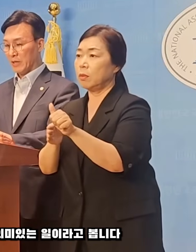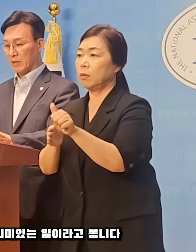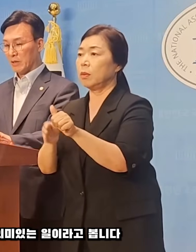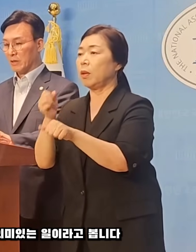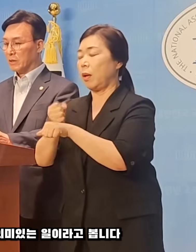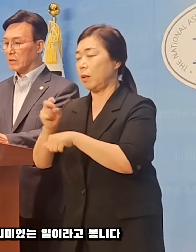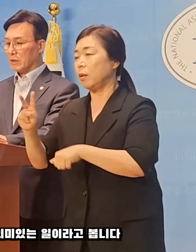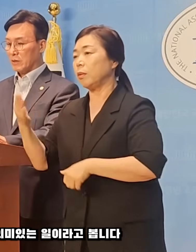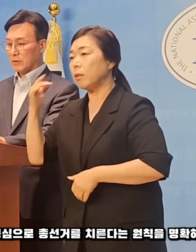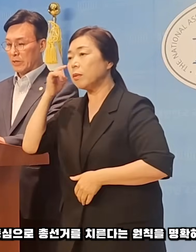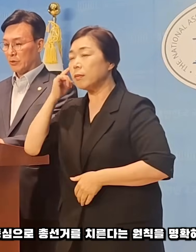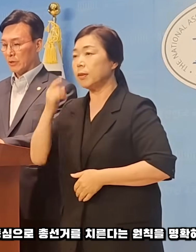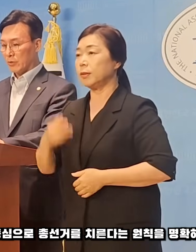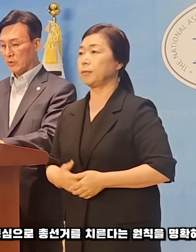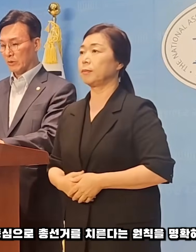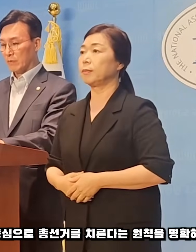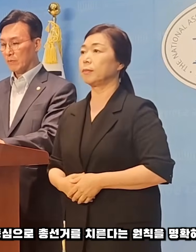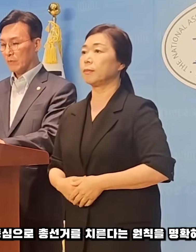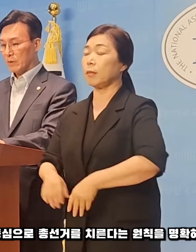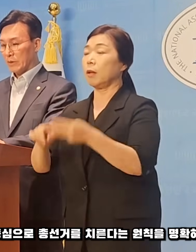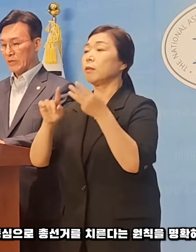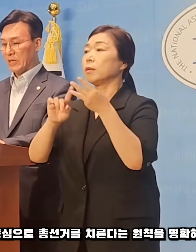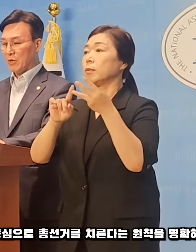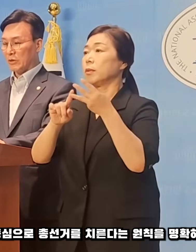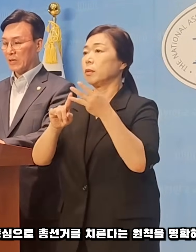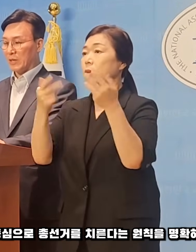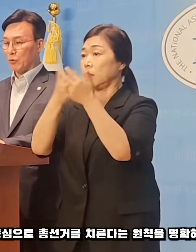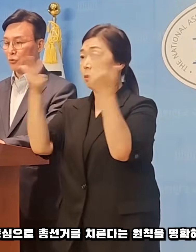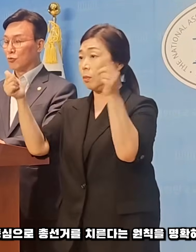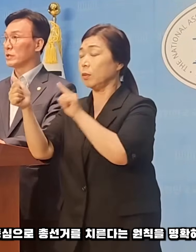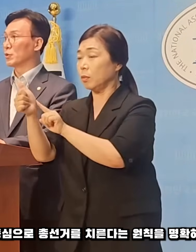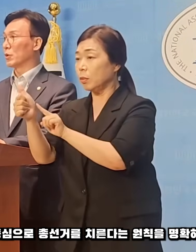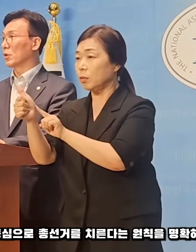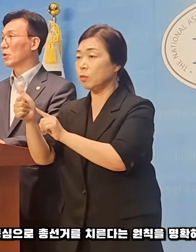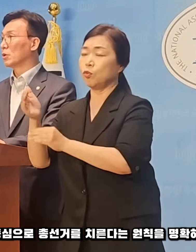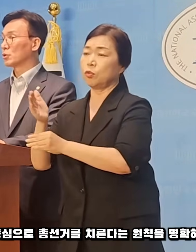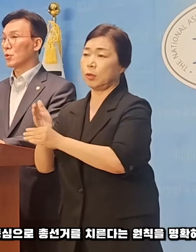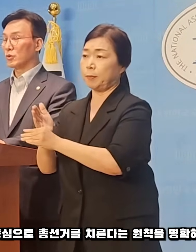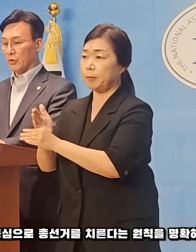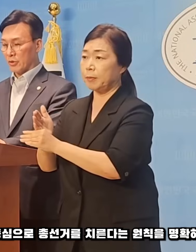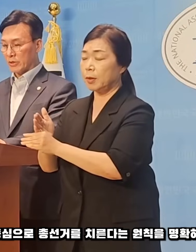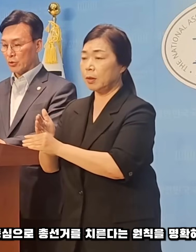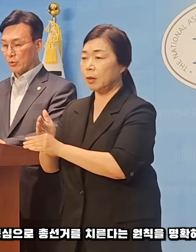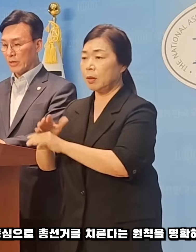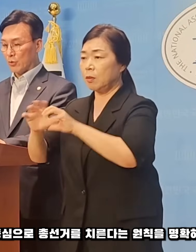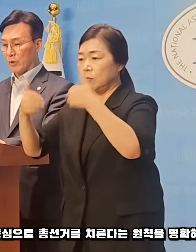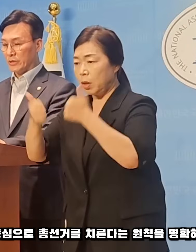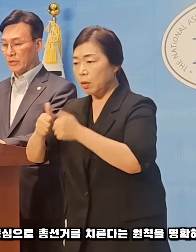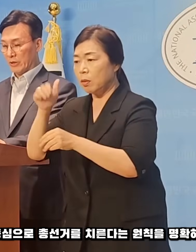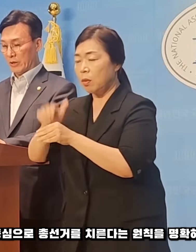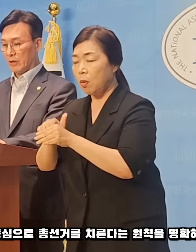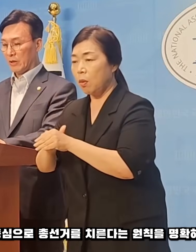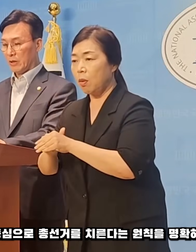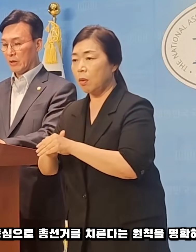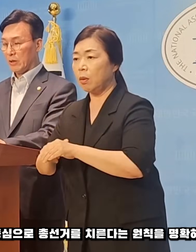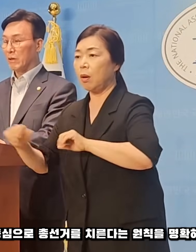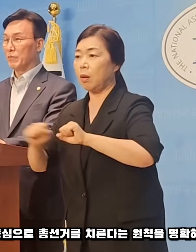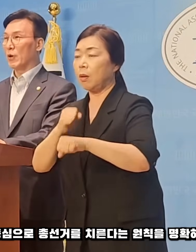봅니다. 세 번째로는 이재명 당대표 중심으로 총선거를 치른다는